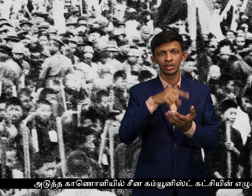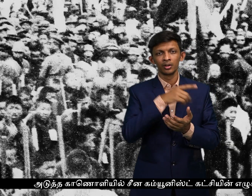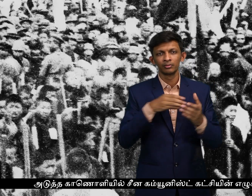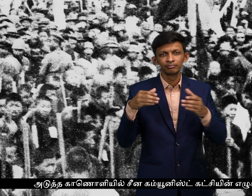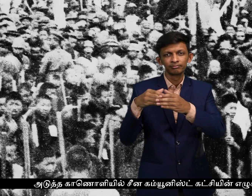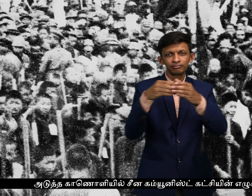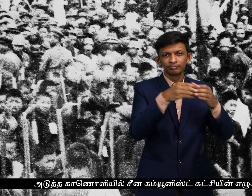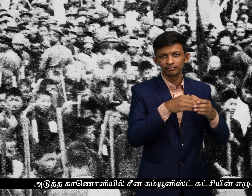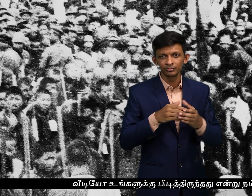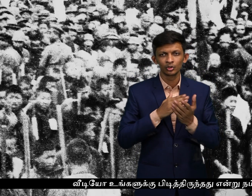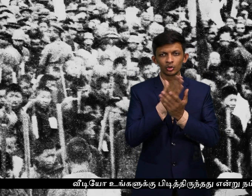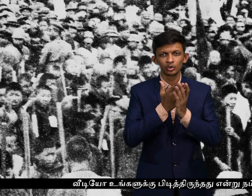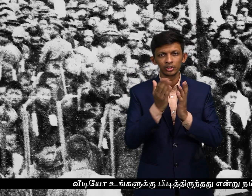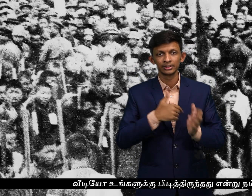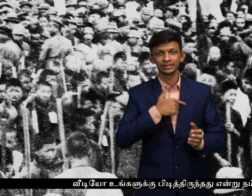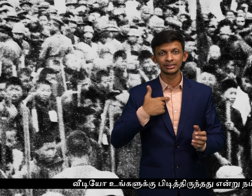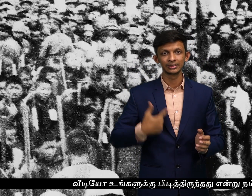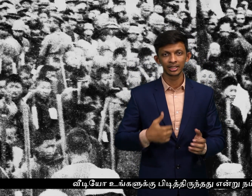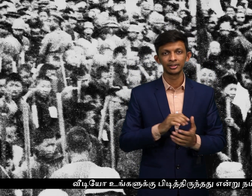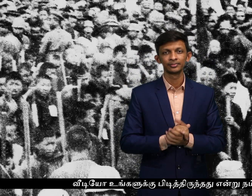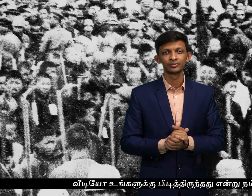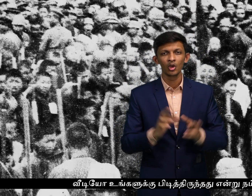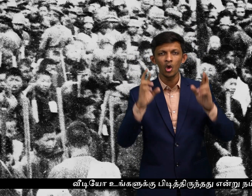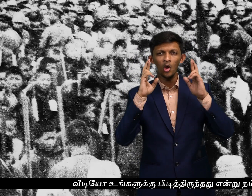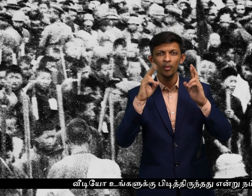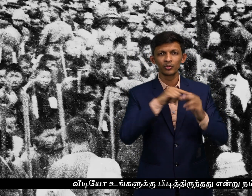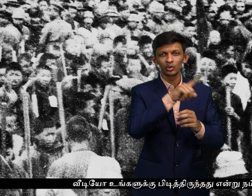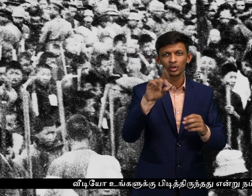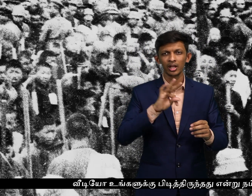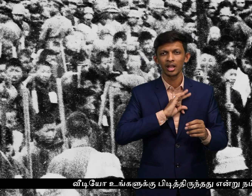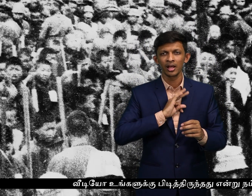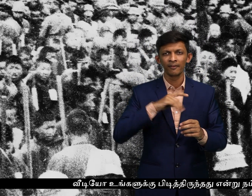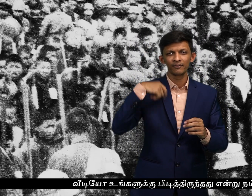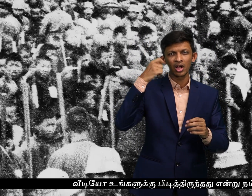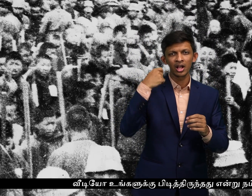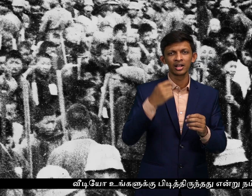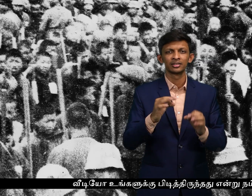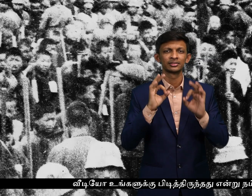காண்போம். இந்த காணொளி உங்களுக்கு பிடித்திருந்தது என்று நம்புகிறேன்.